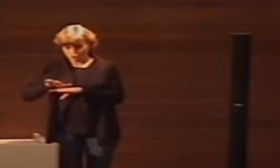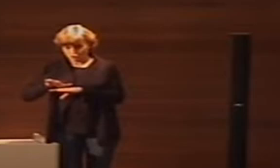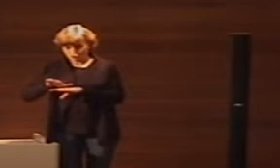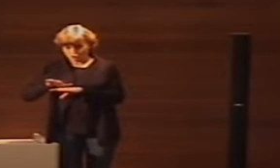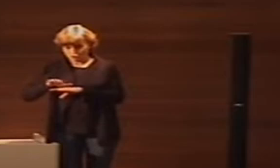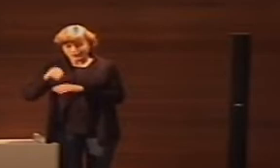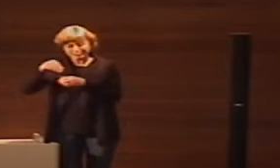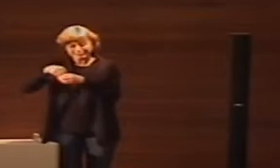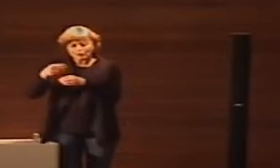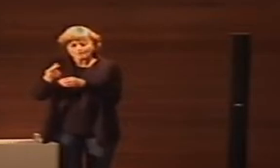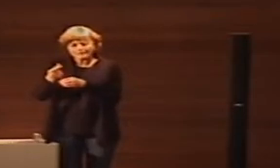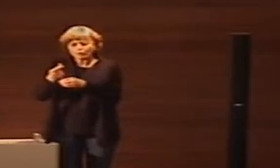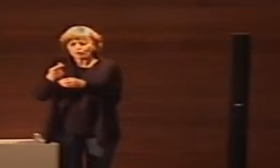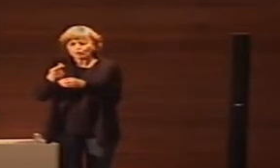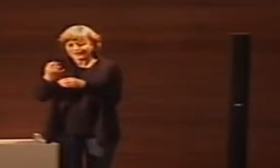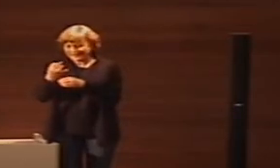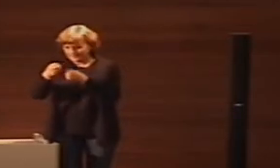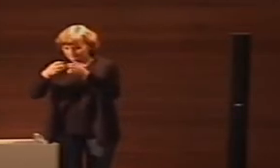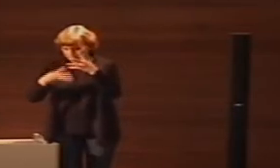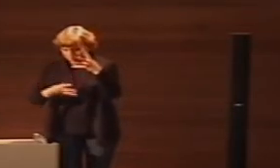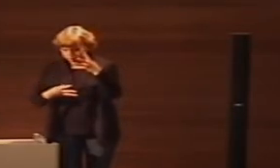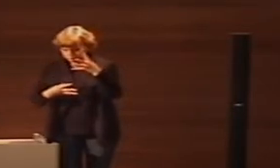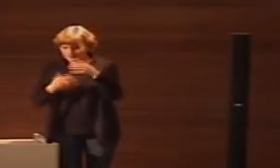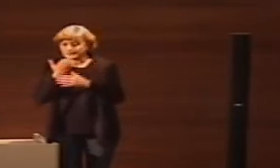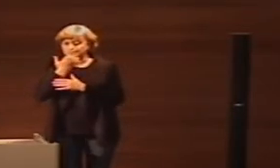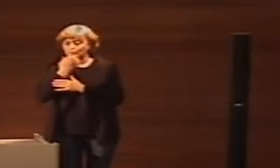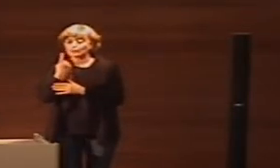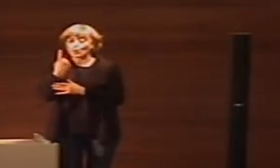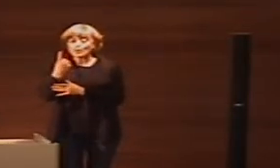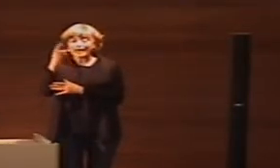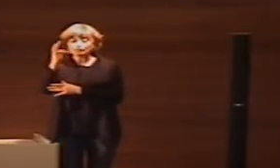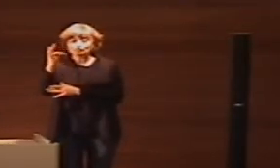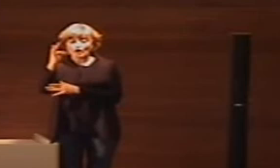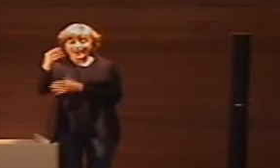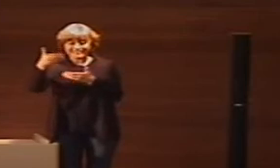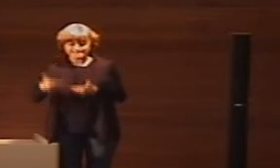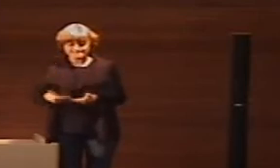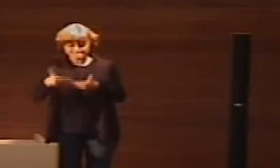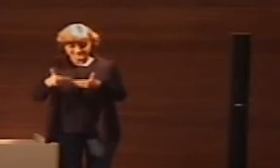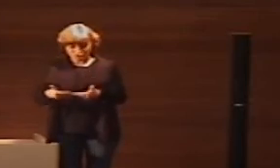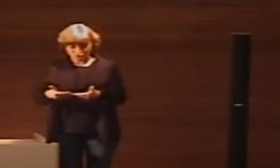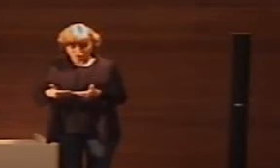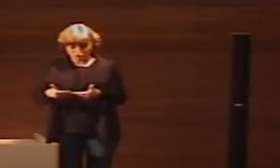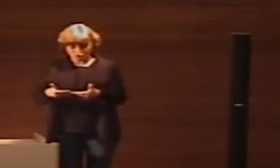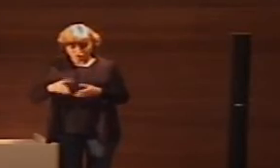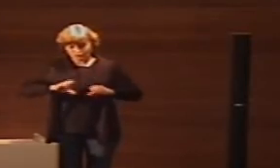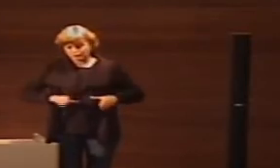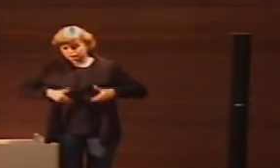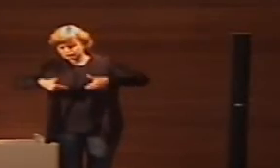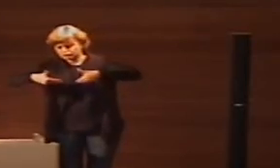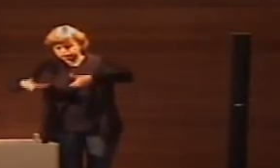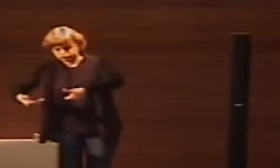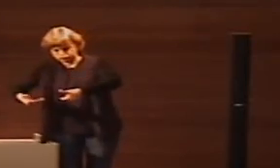se conforma de lo que te cobran por llevar una tonelada de residuos al vertedero,